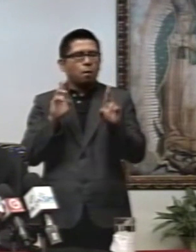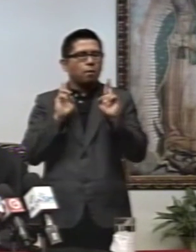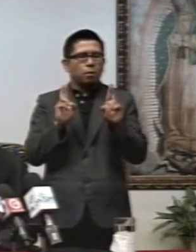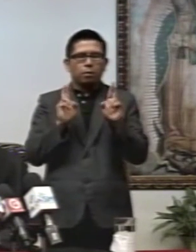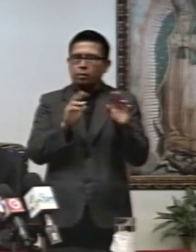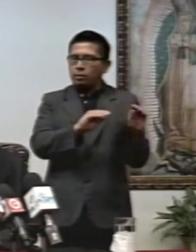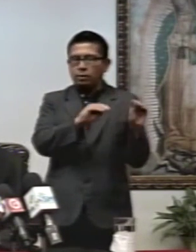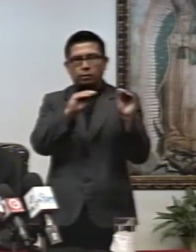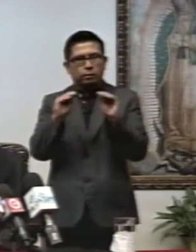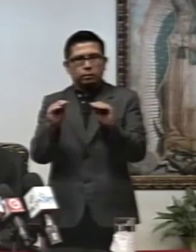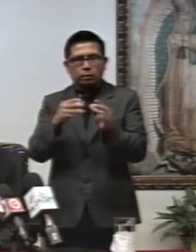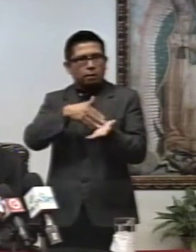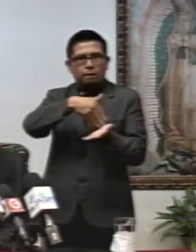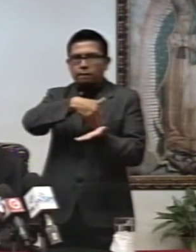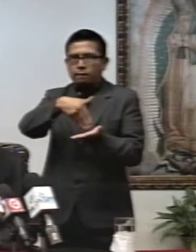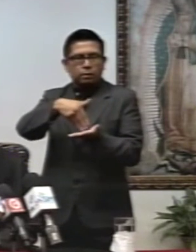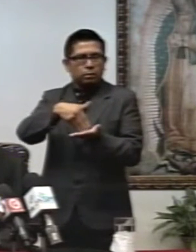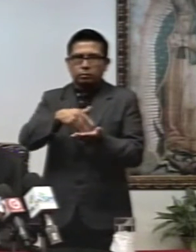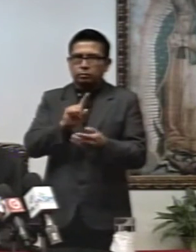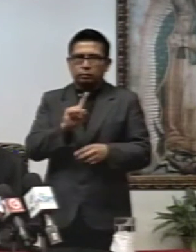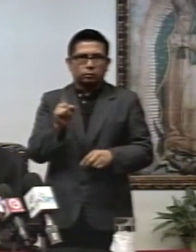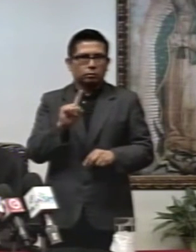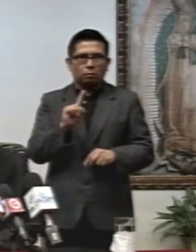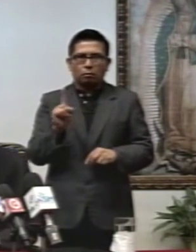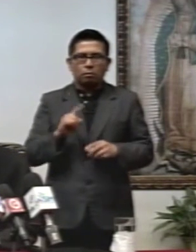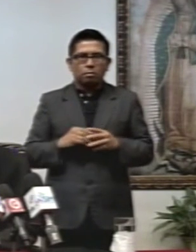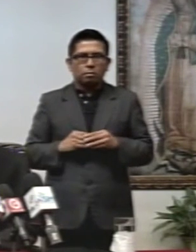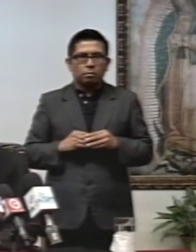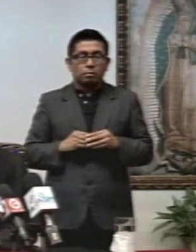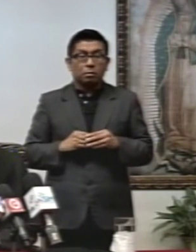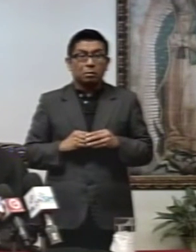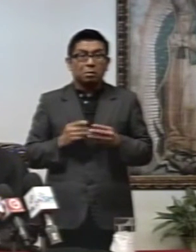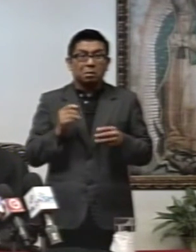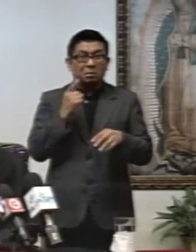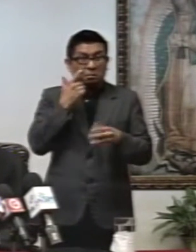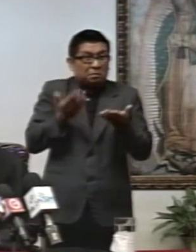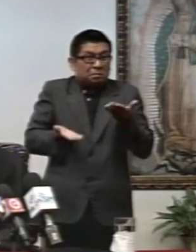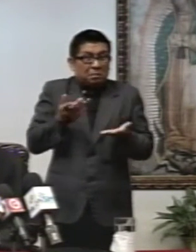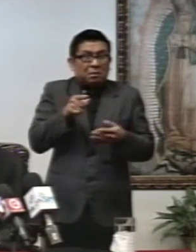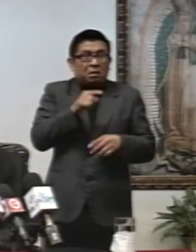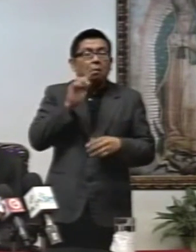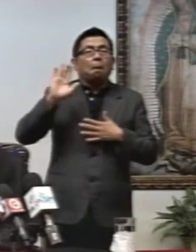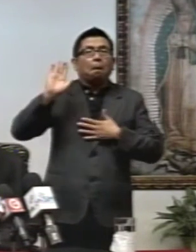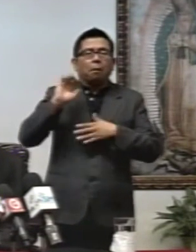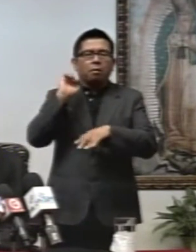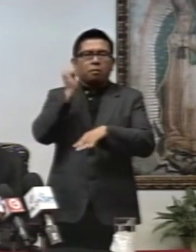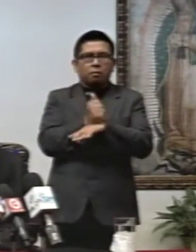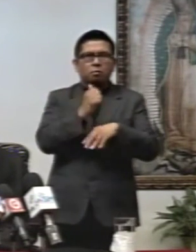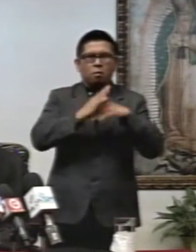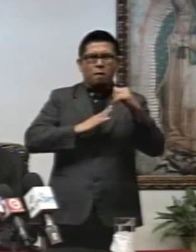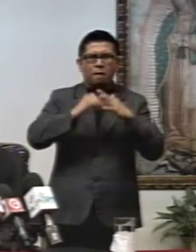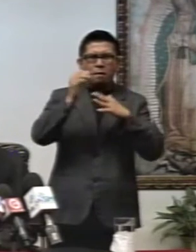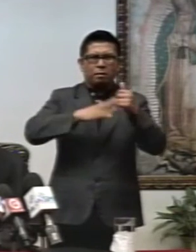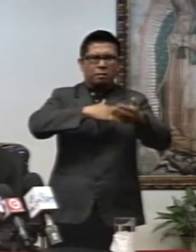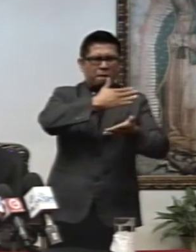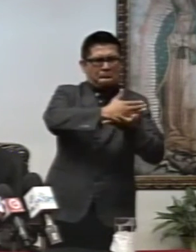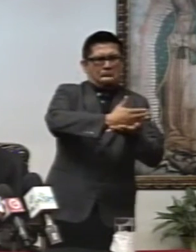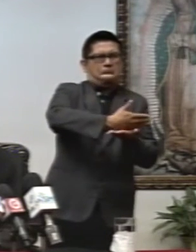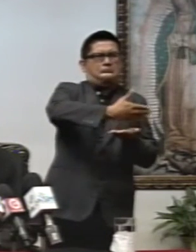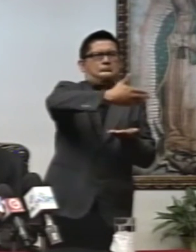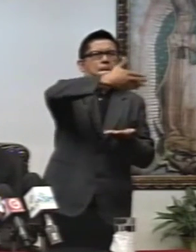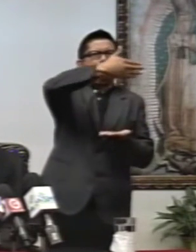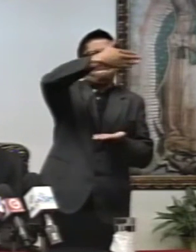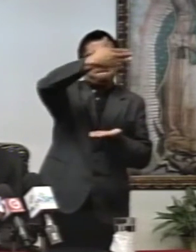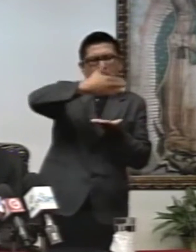a cabo. Porque si se hace un muro, como se ha dicho, y se deporta a todos